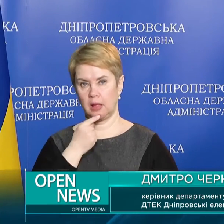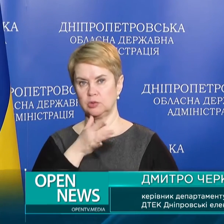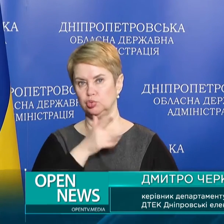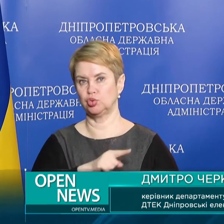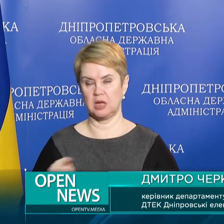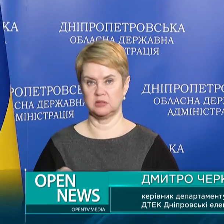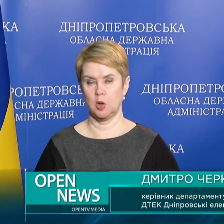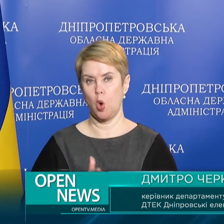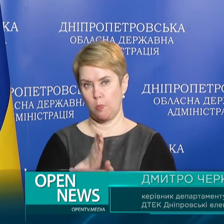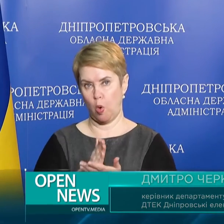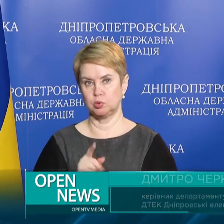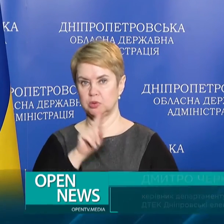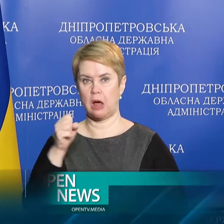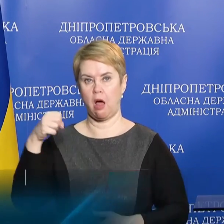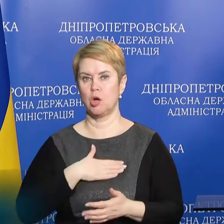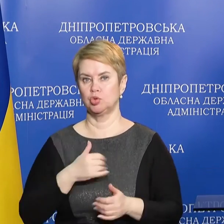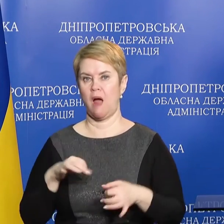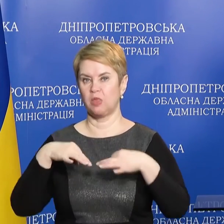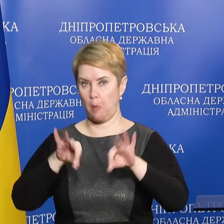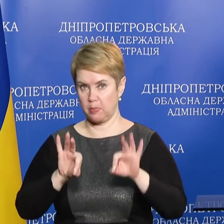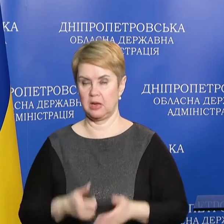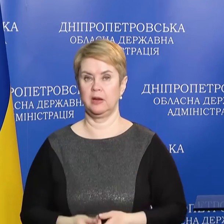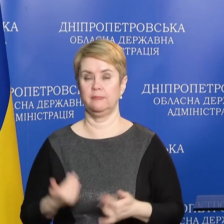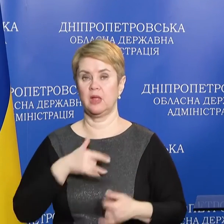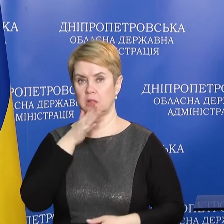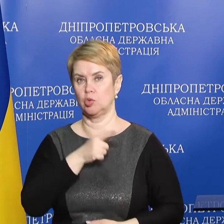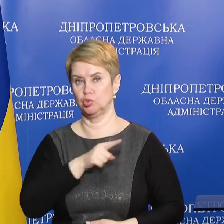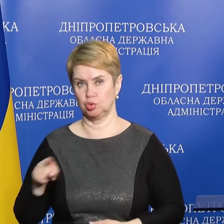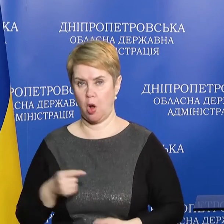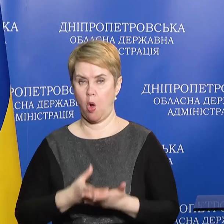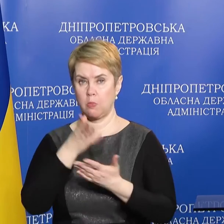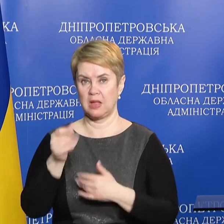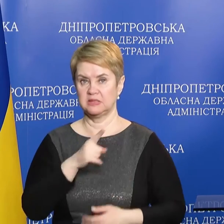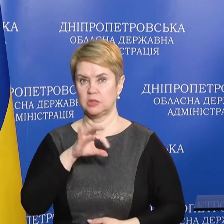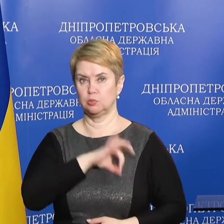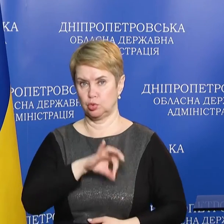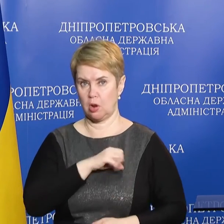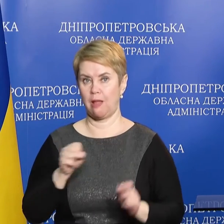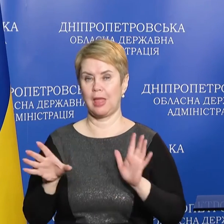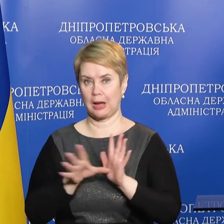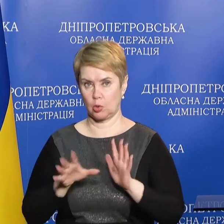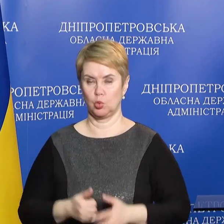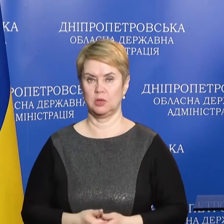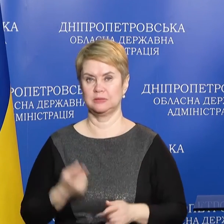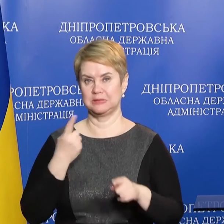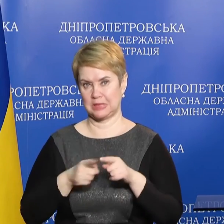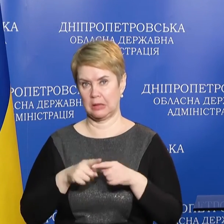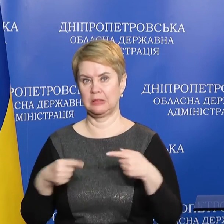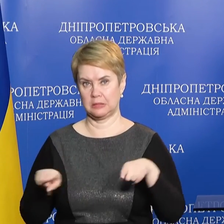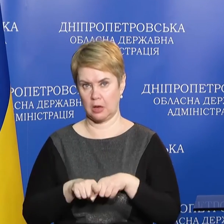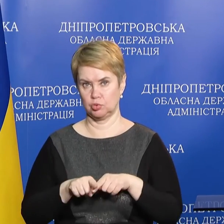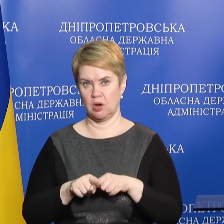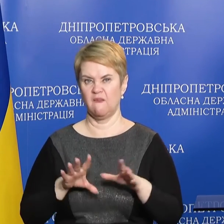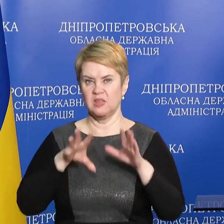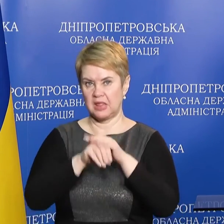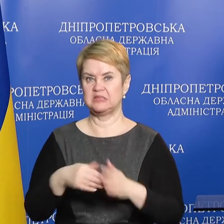час послуги за електроенергію. На даний час оплата за спожиту електроенергію – це також